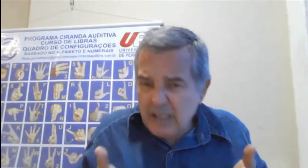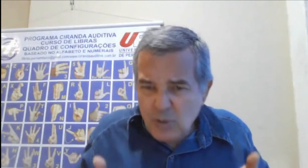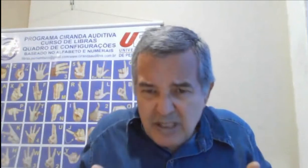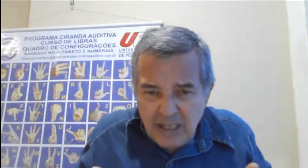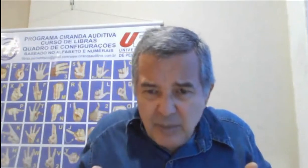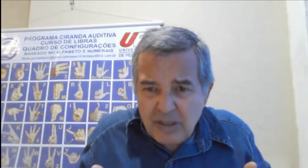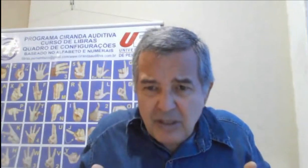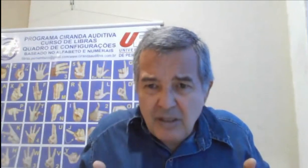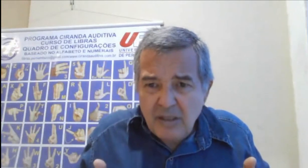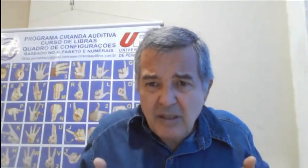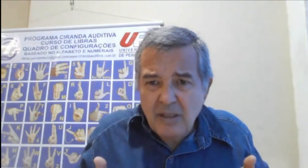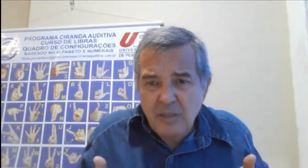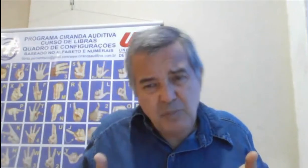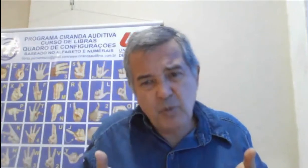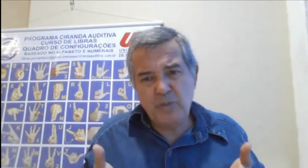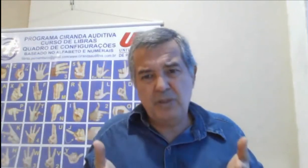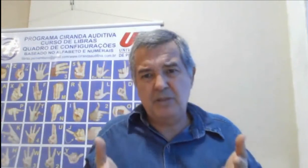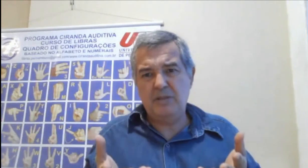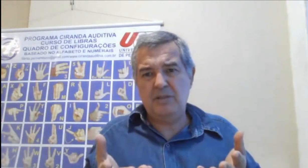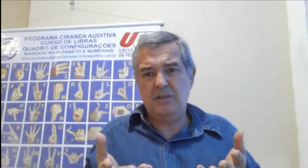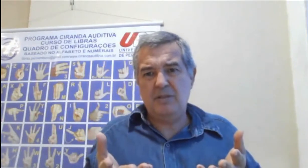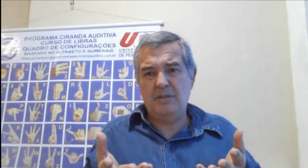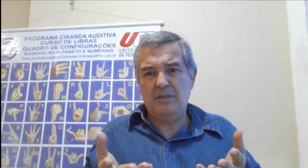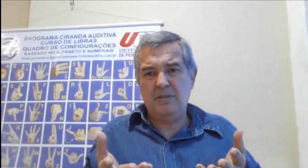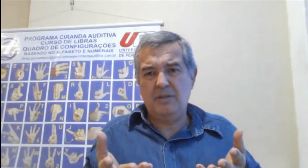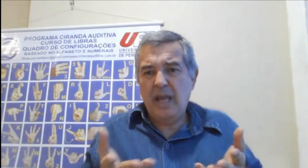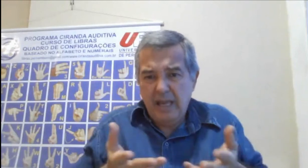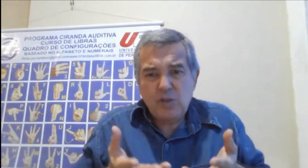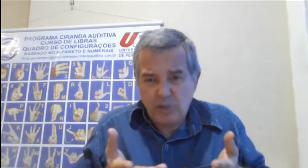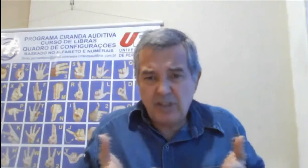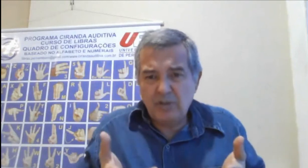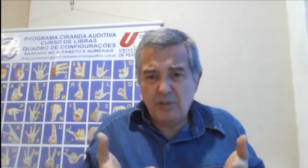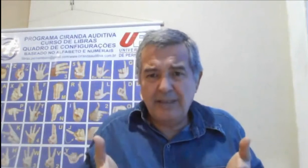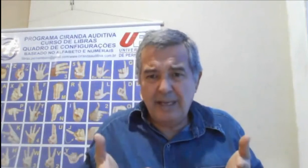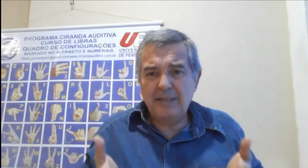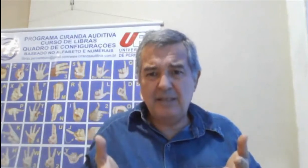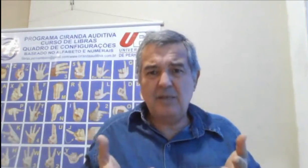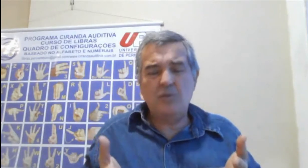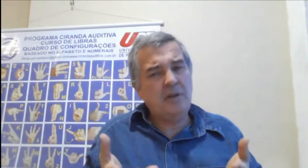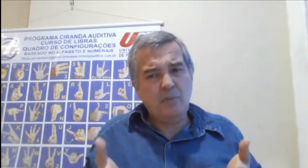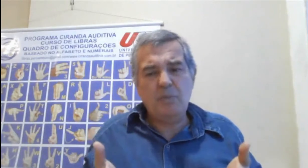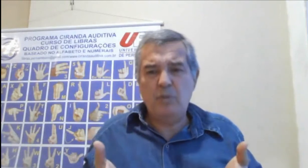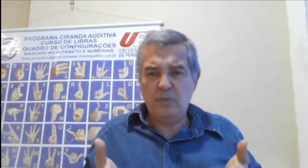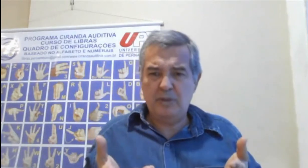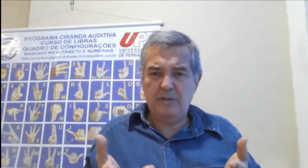Isso é ensinar Libras. Me poupe. É isso que chama de qualidade de ensino. Me poupe.